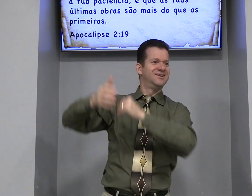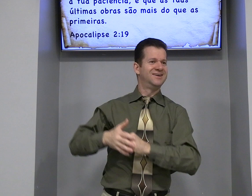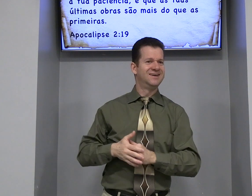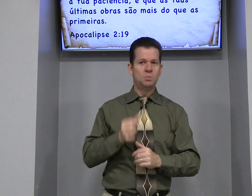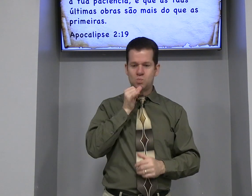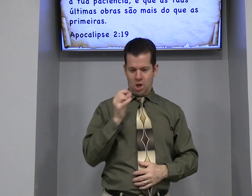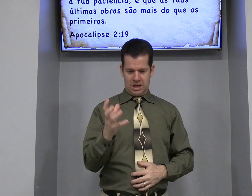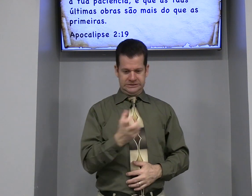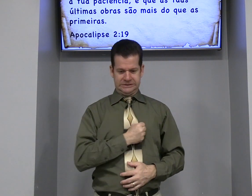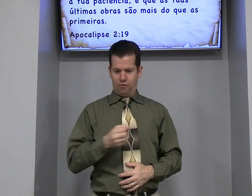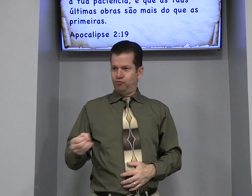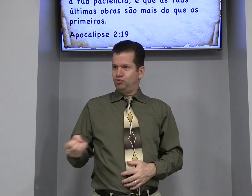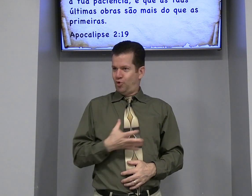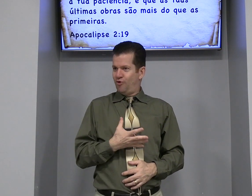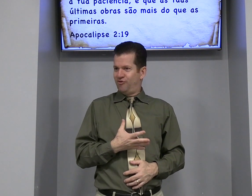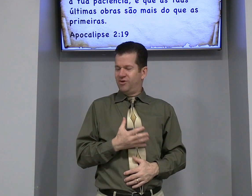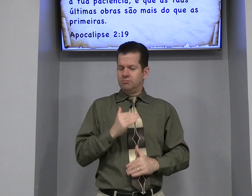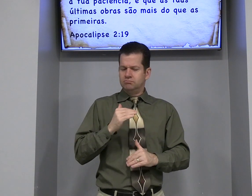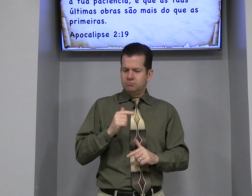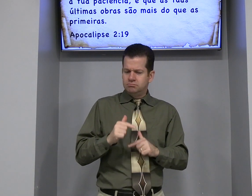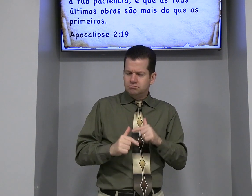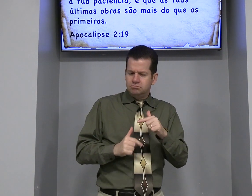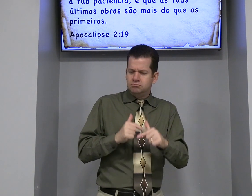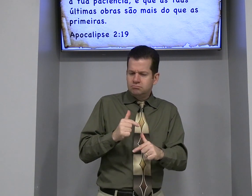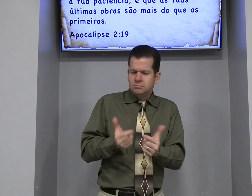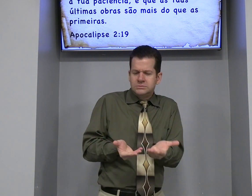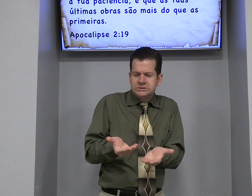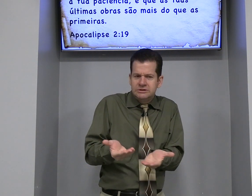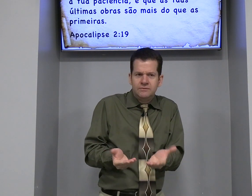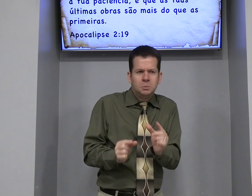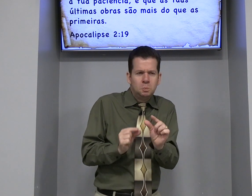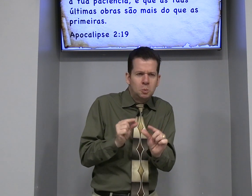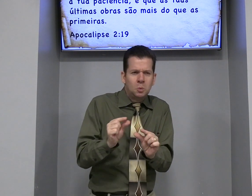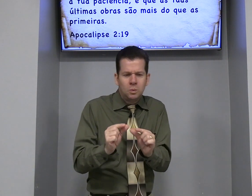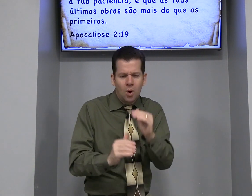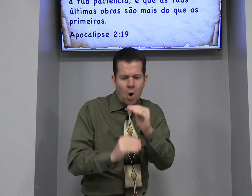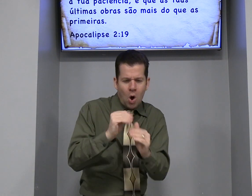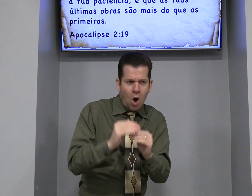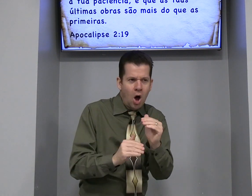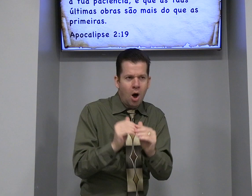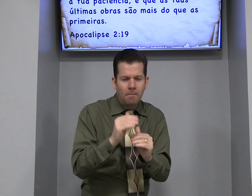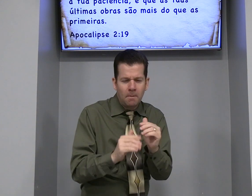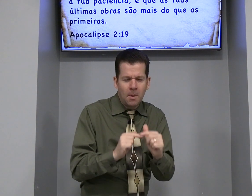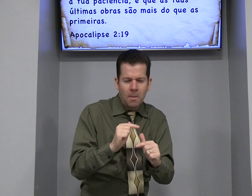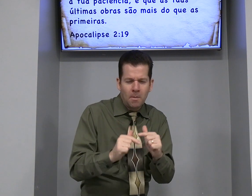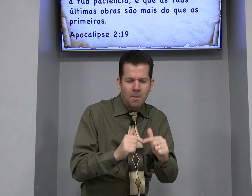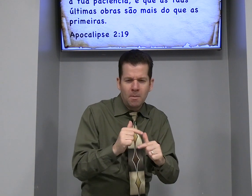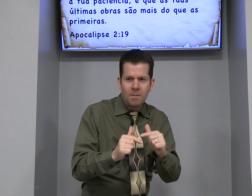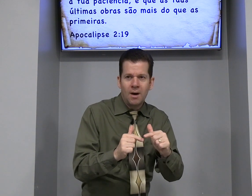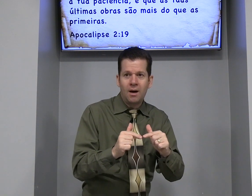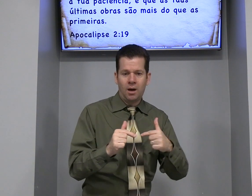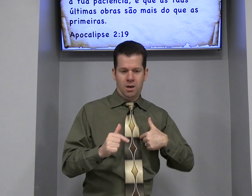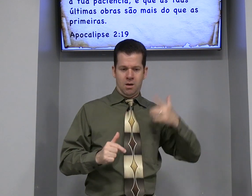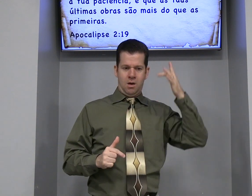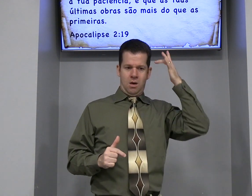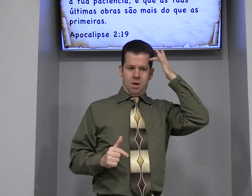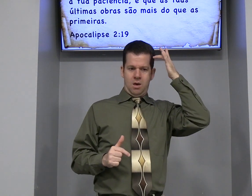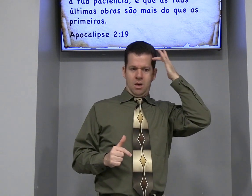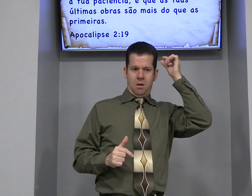Eles começavam a fazer obras, obras pequenas, mas começaram a fazer